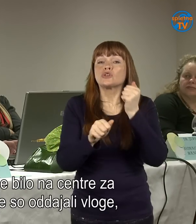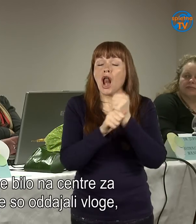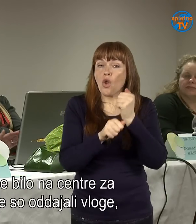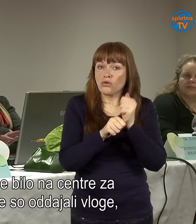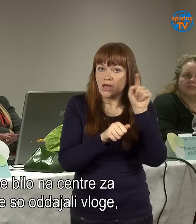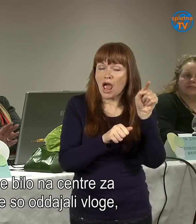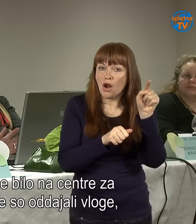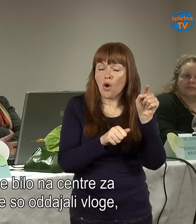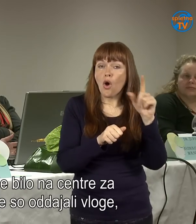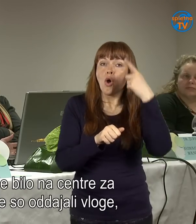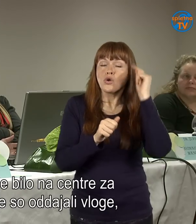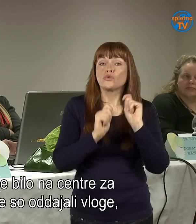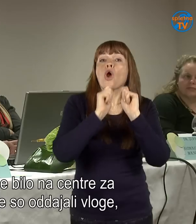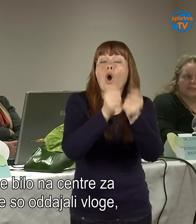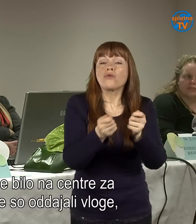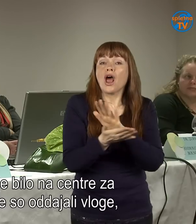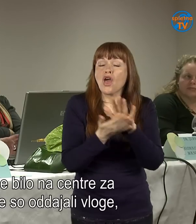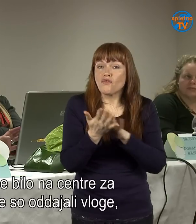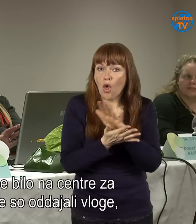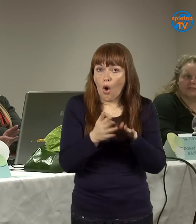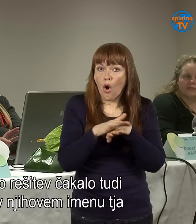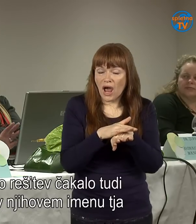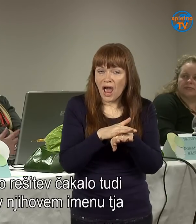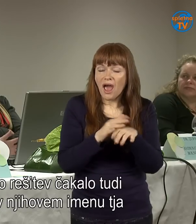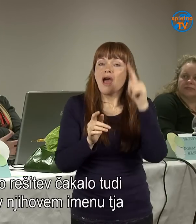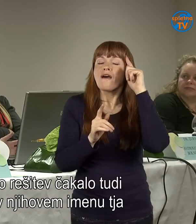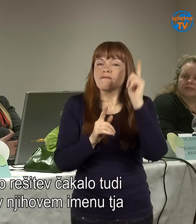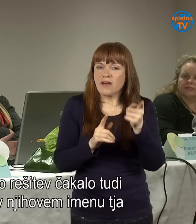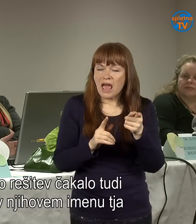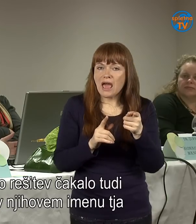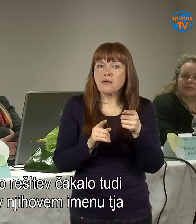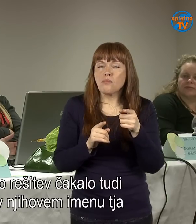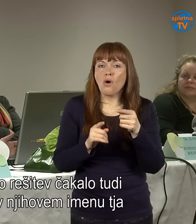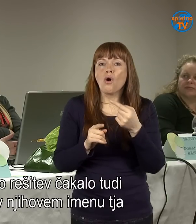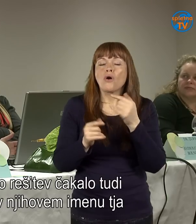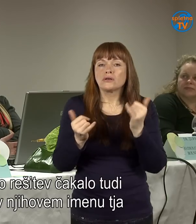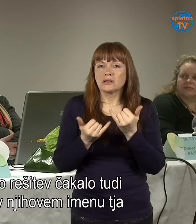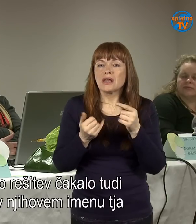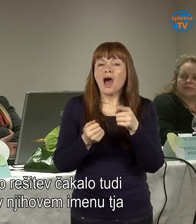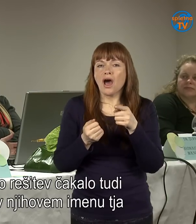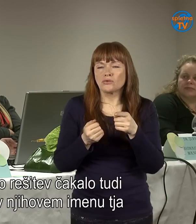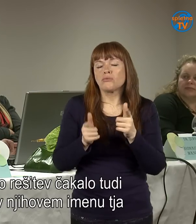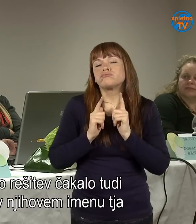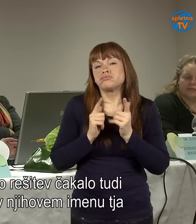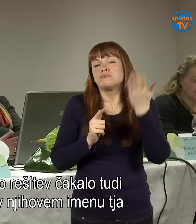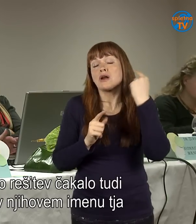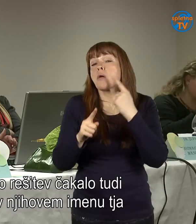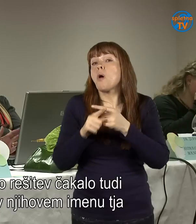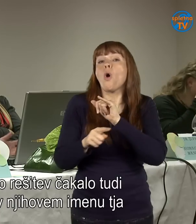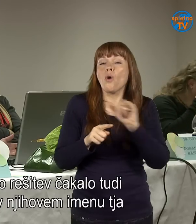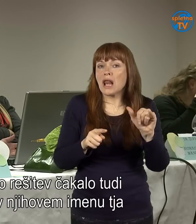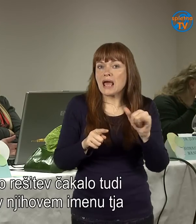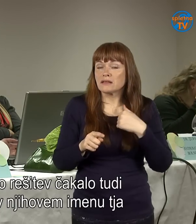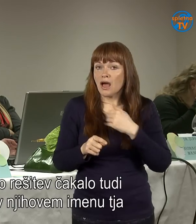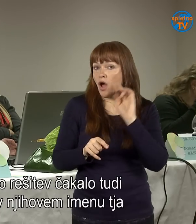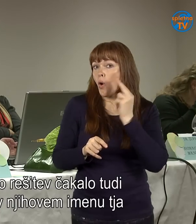socialno delo, ljudje so oddajali vloge, vemo, da se je to čakalo na rešitev tudi več kot pol leta in